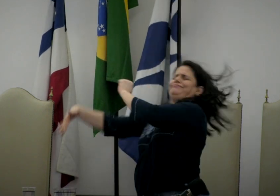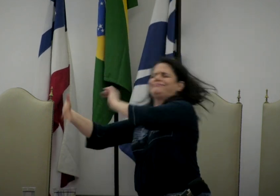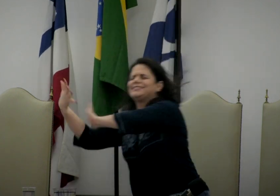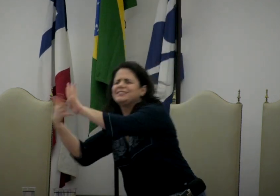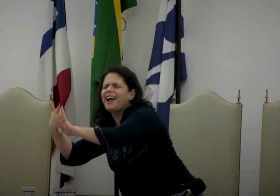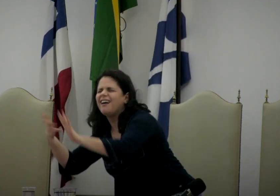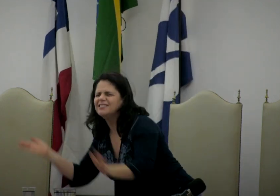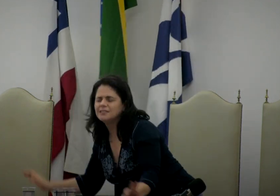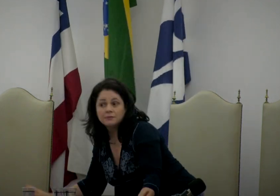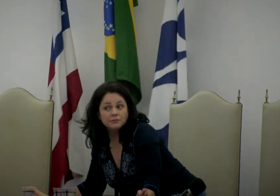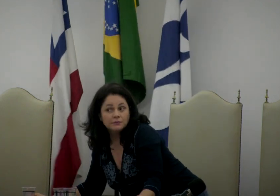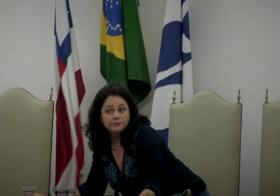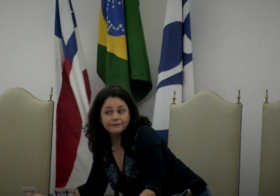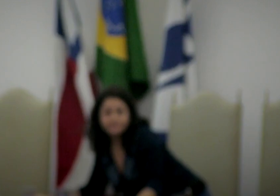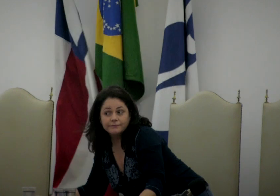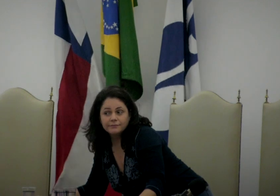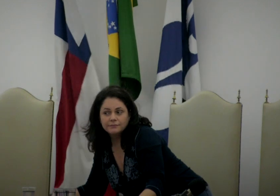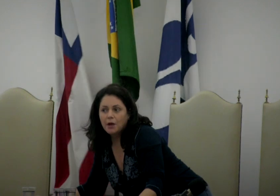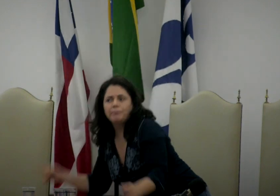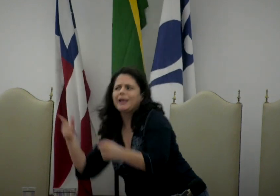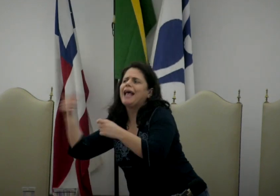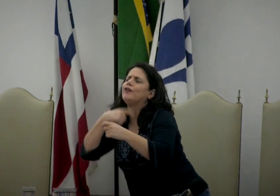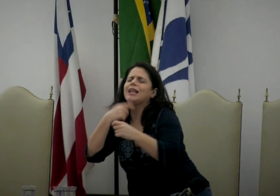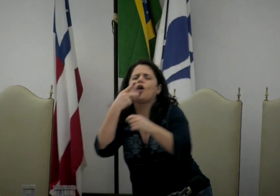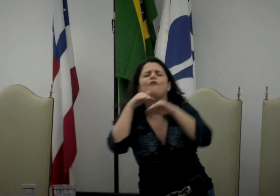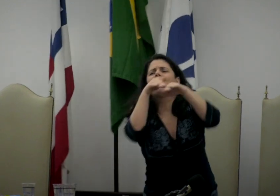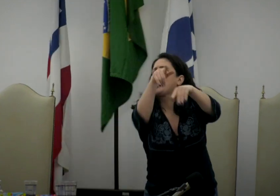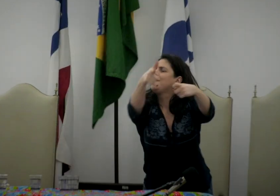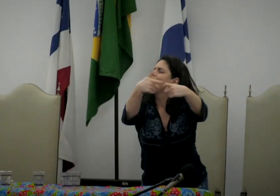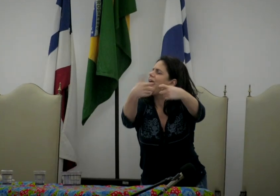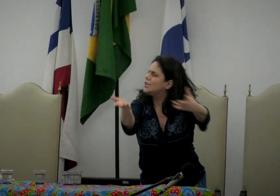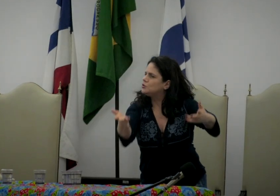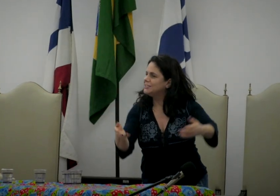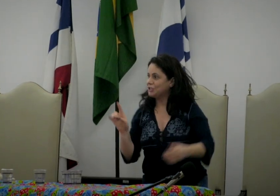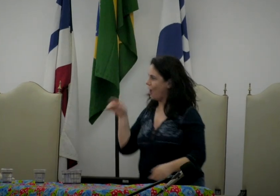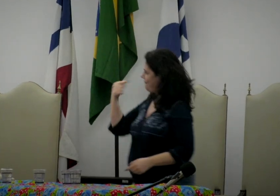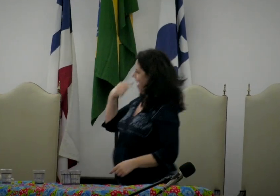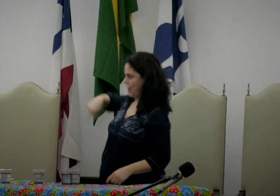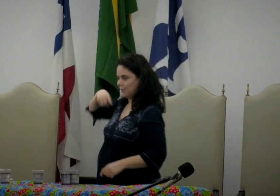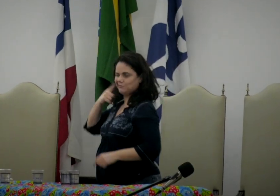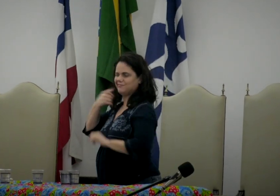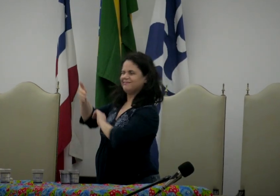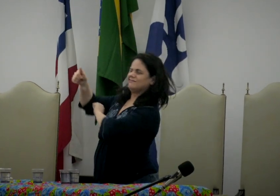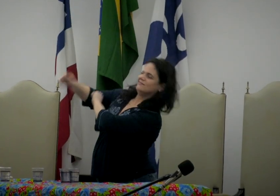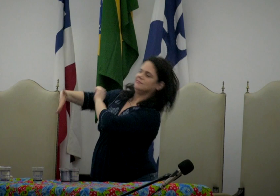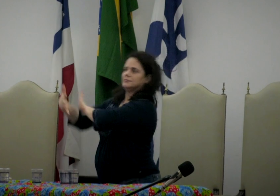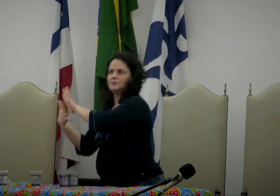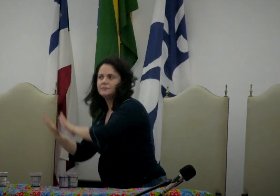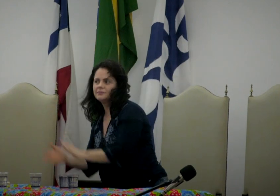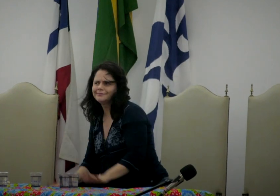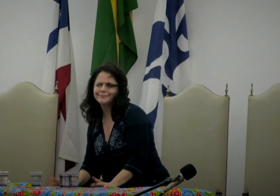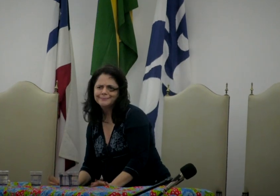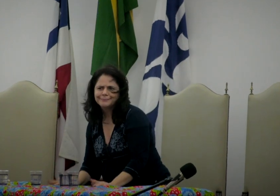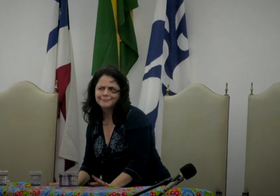Já que ele tem um intérprete de línguas? E a língua de sinais? A língua de sinais é uma língua mais rebaixada? Por que ele não leva ele para o médico? Não,